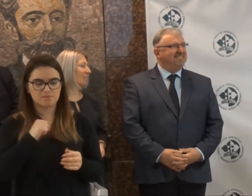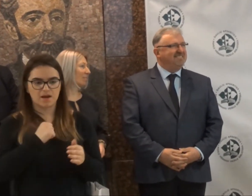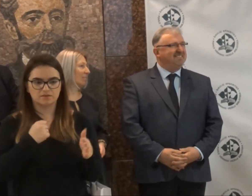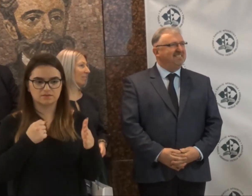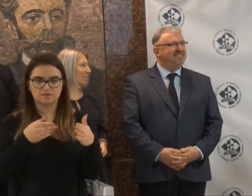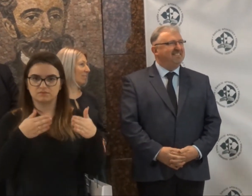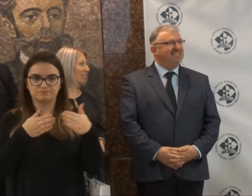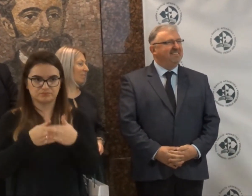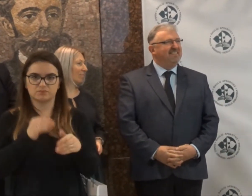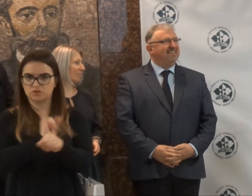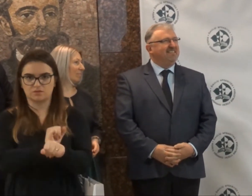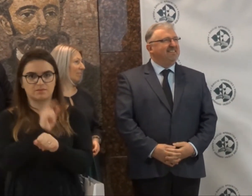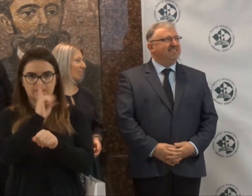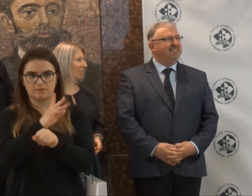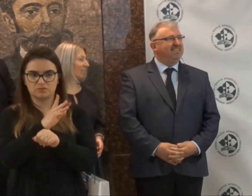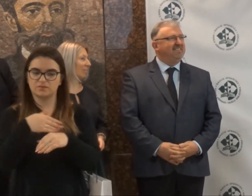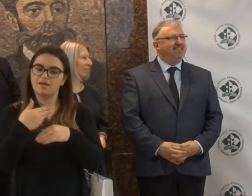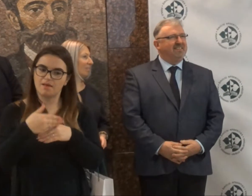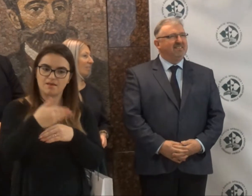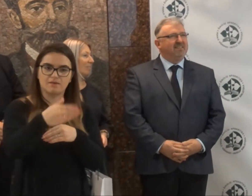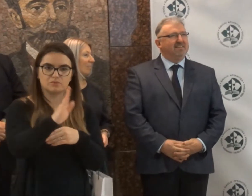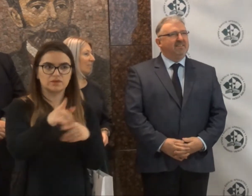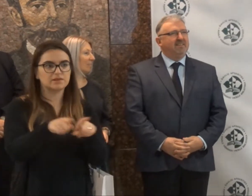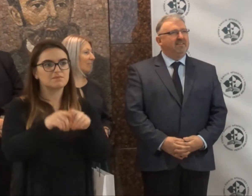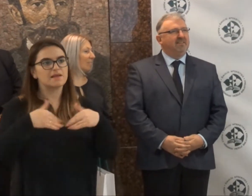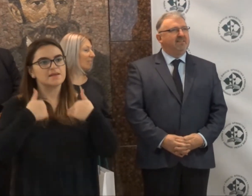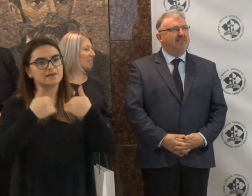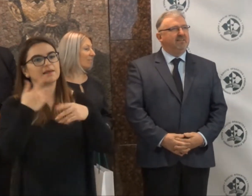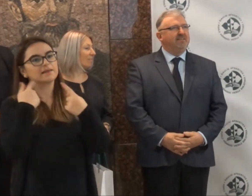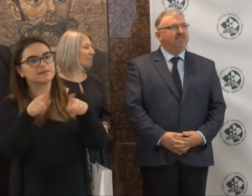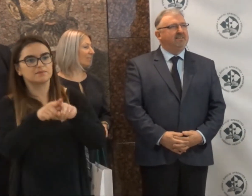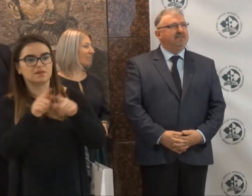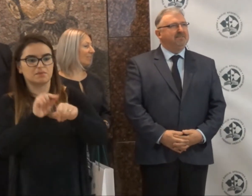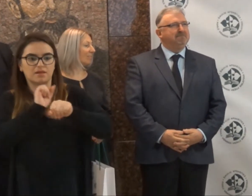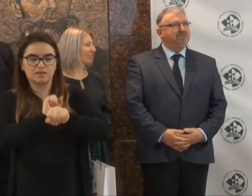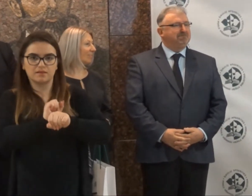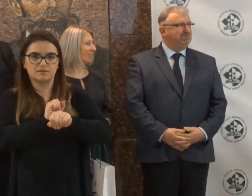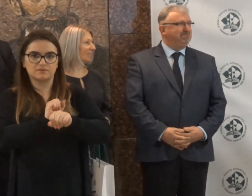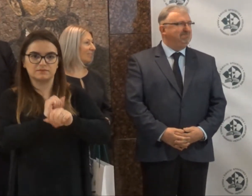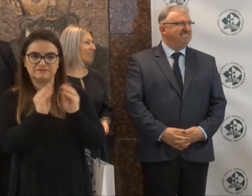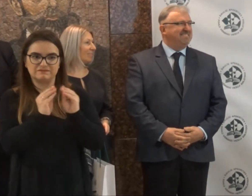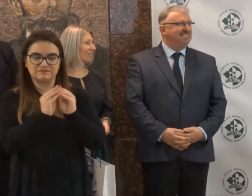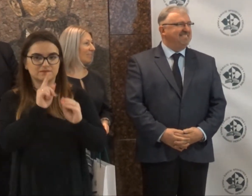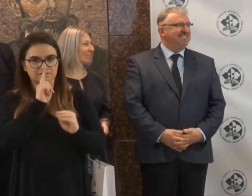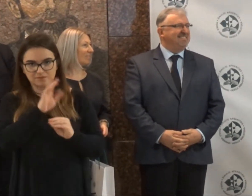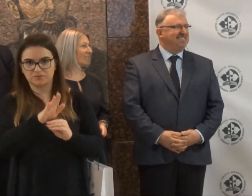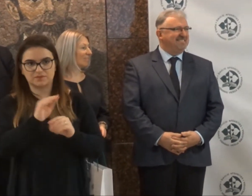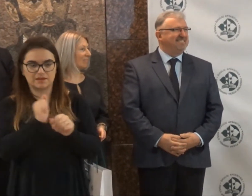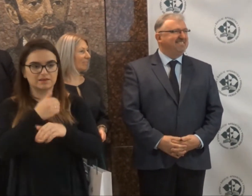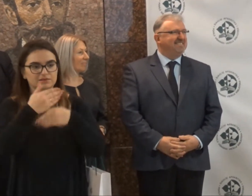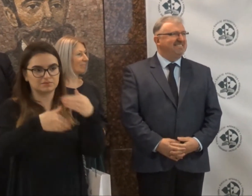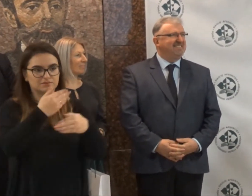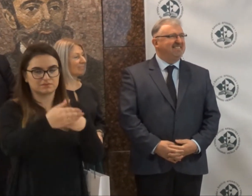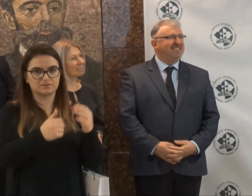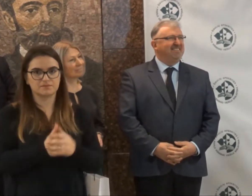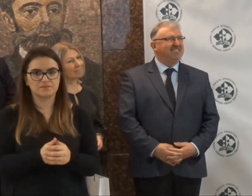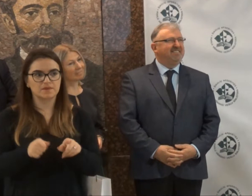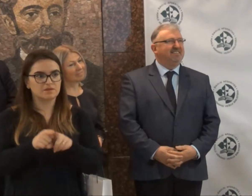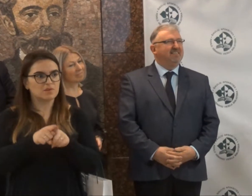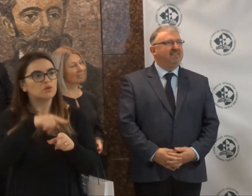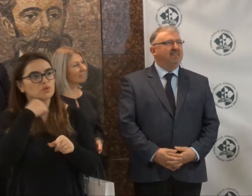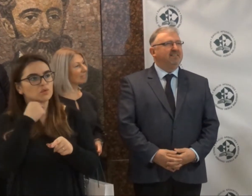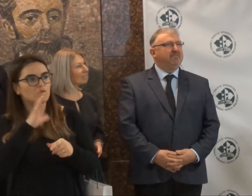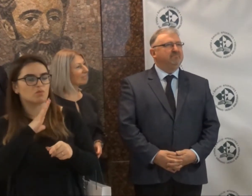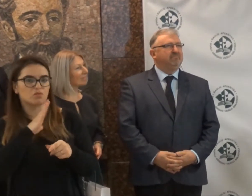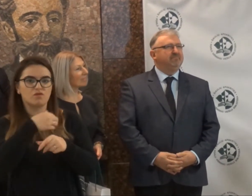nesustosime. Ir to paties linkime ir kitiems. Jau labai smagu, kad ne vienai man šį kartą tenka stovėti, tikrai buvo daugiau